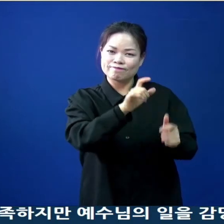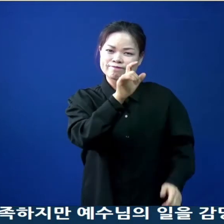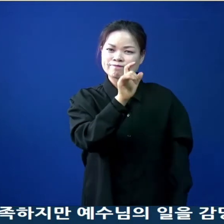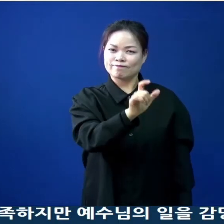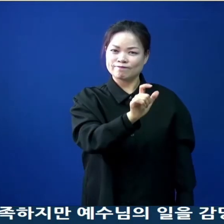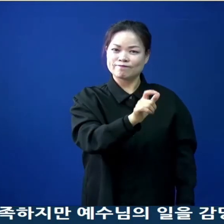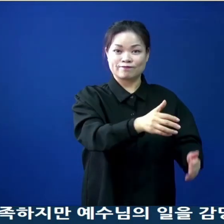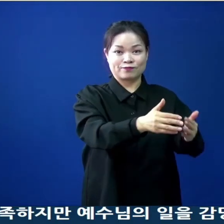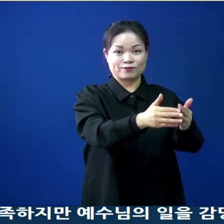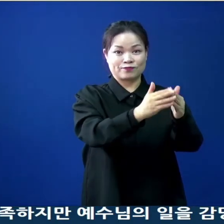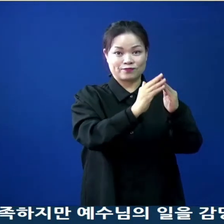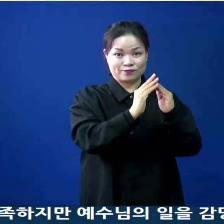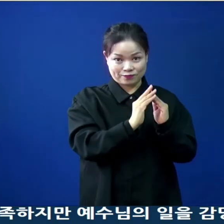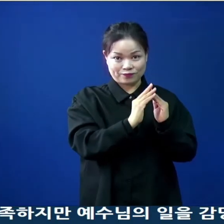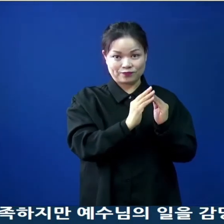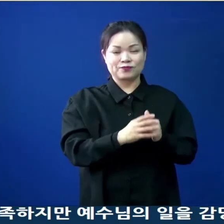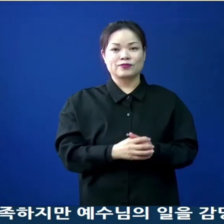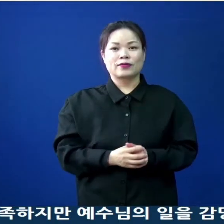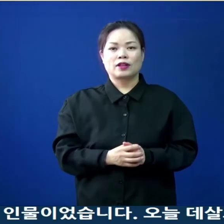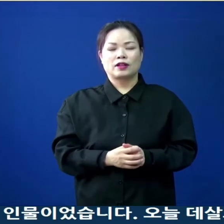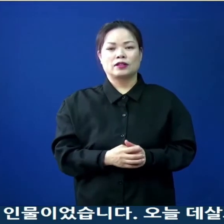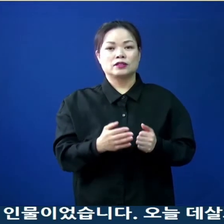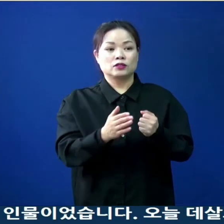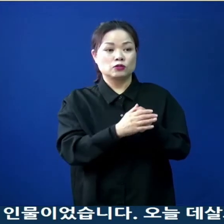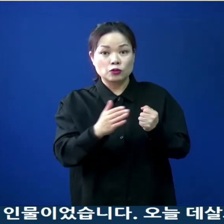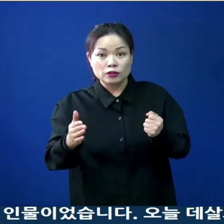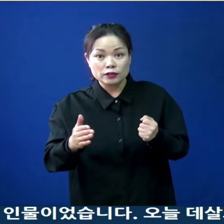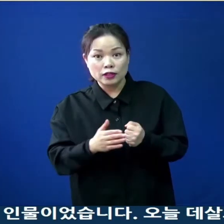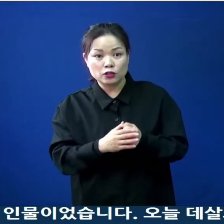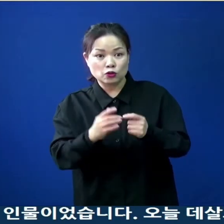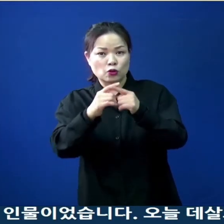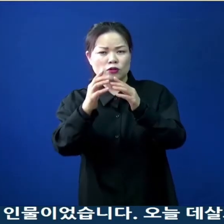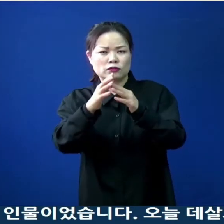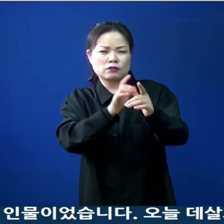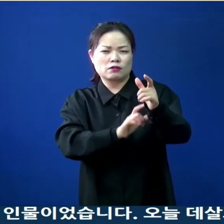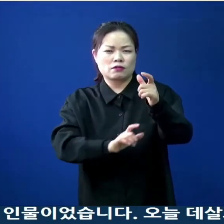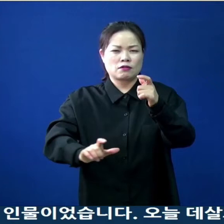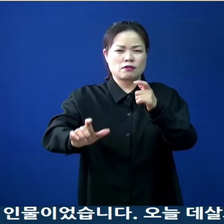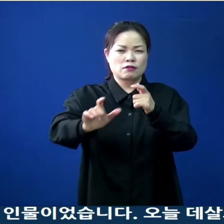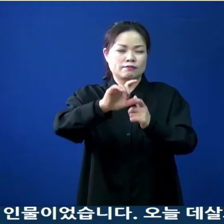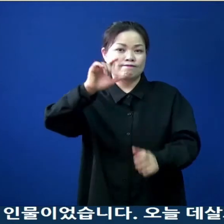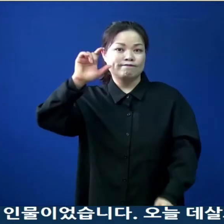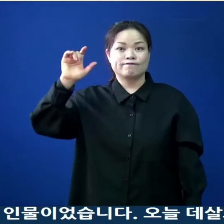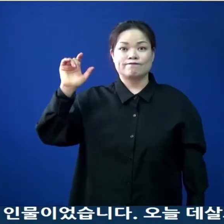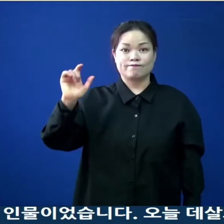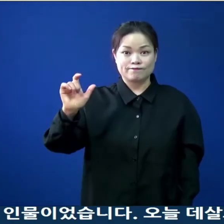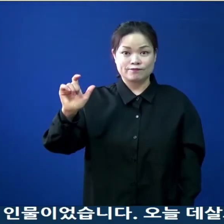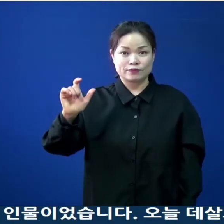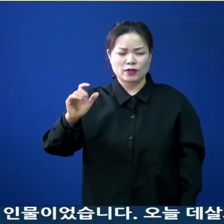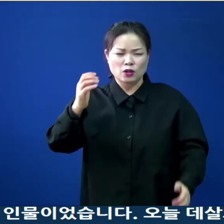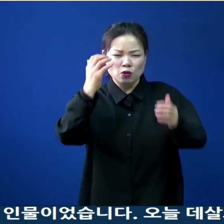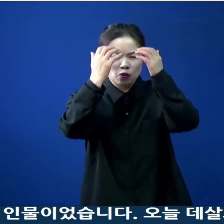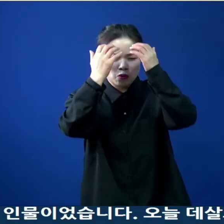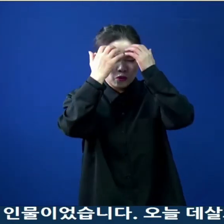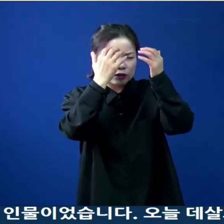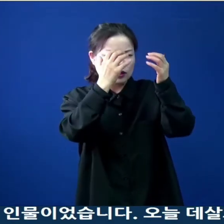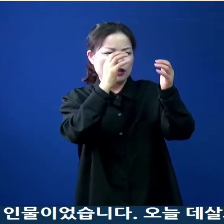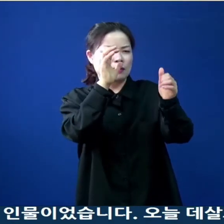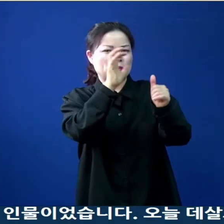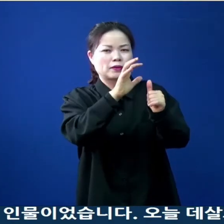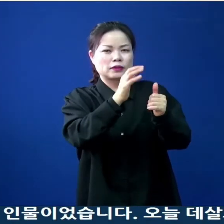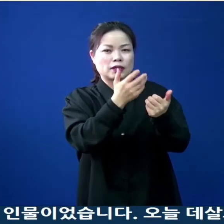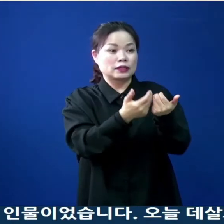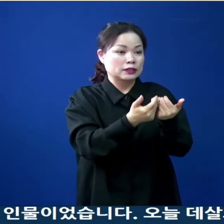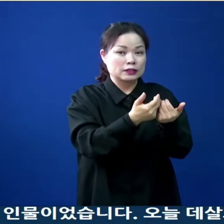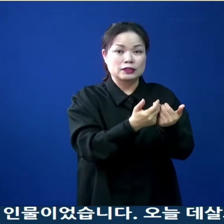든든히 세워 주었습니다. 이로 인해서 교회는 더욱더 든든해졌고 고난과 박해 속에 쉽게 흔들리지